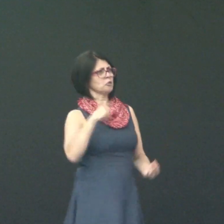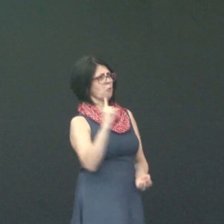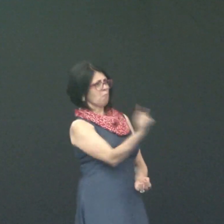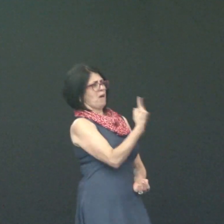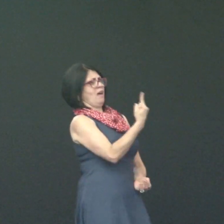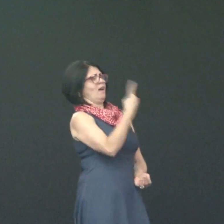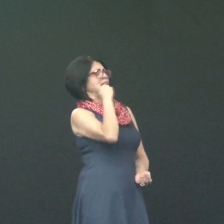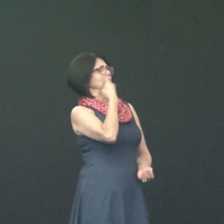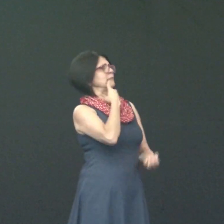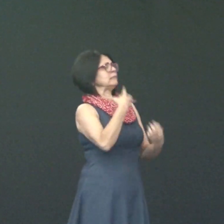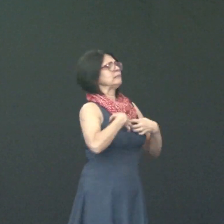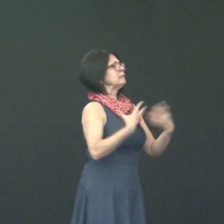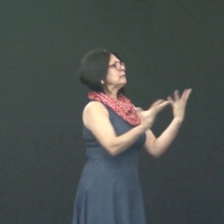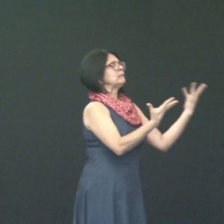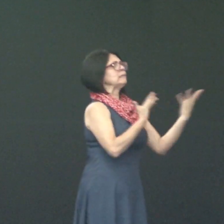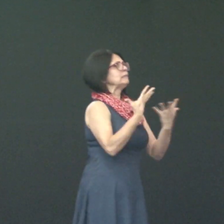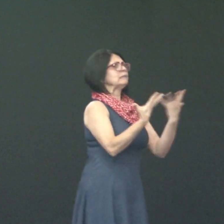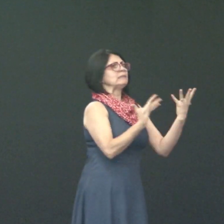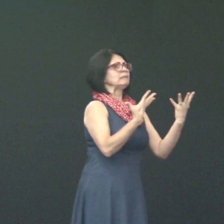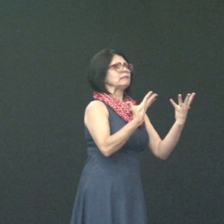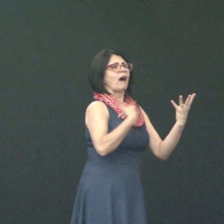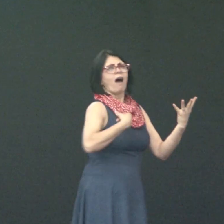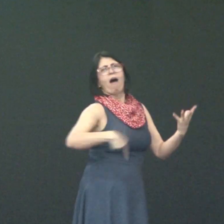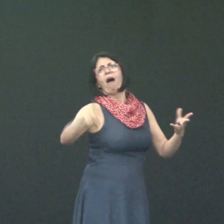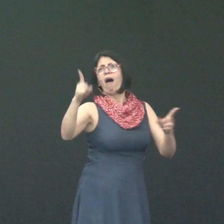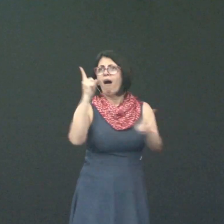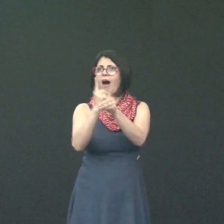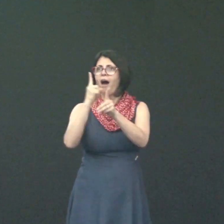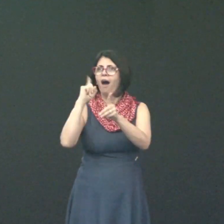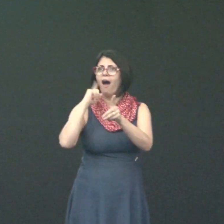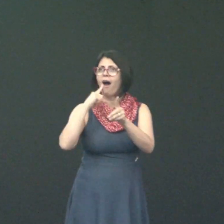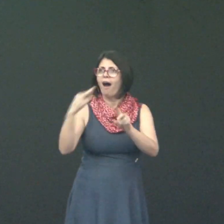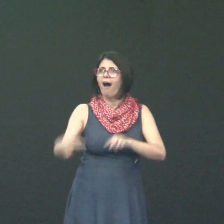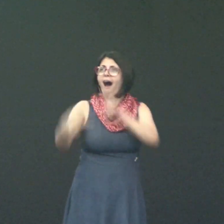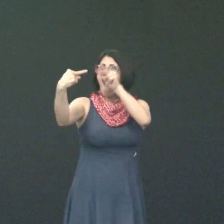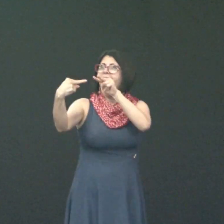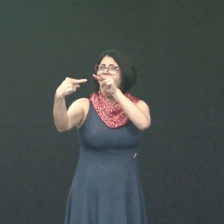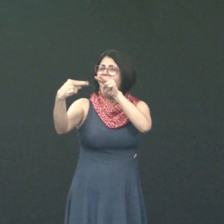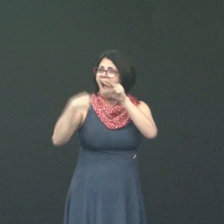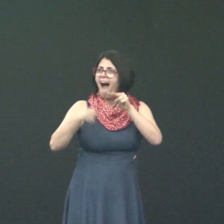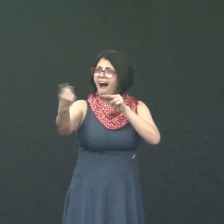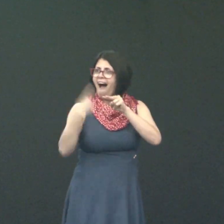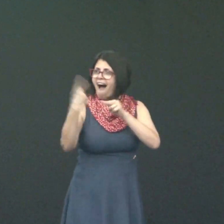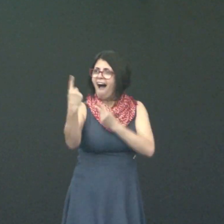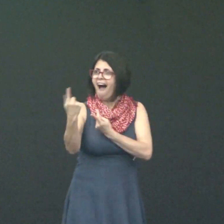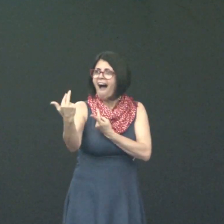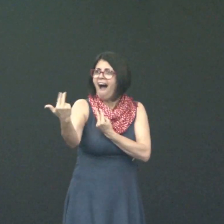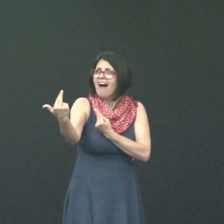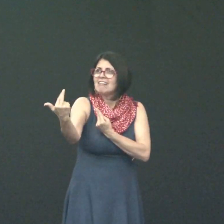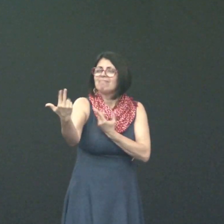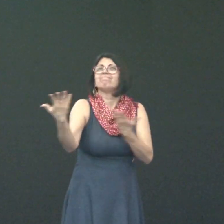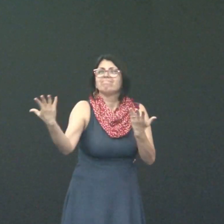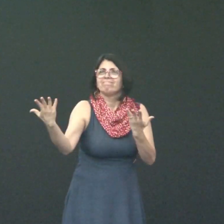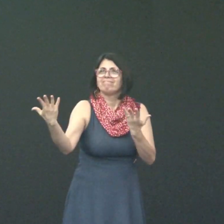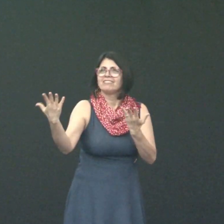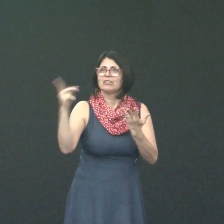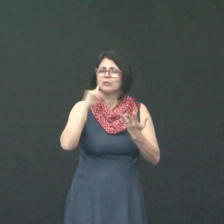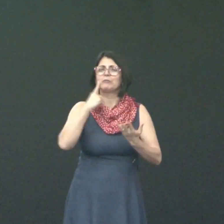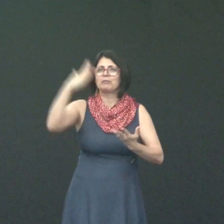uma família ouvinte e que ele é o único surdo daquela família, mas quando ele se encontra com outro surdo na